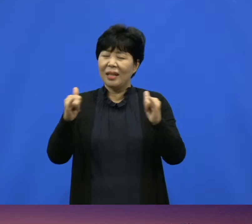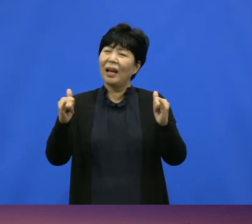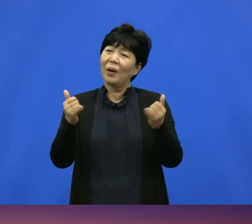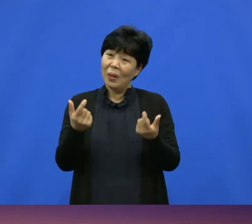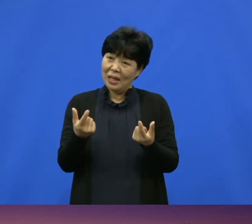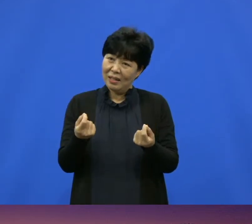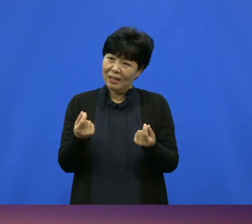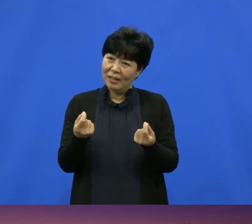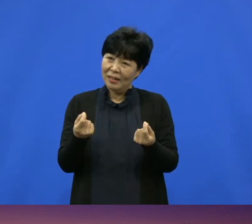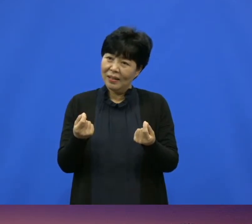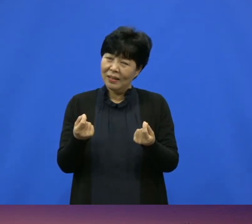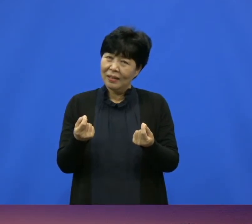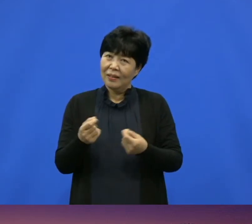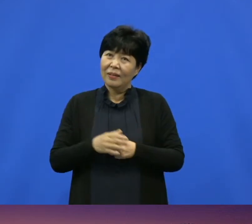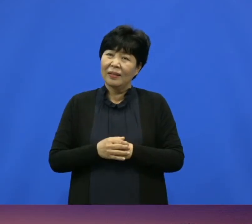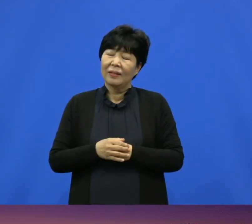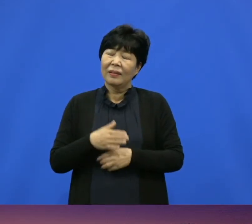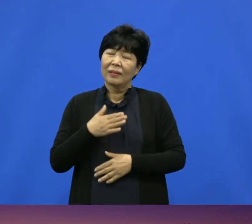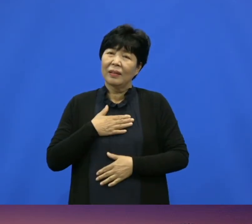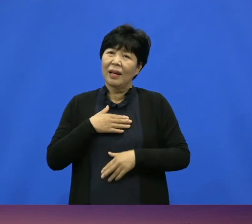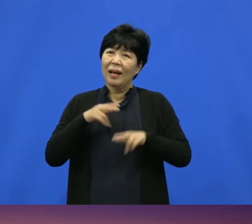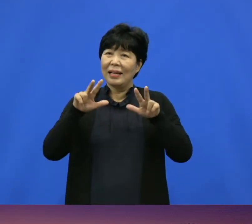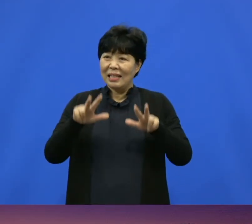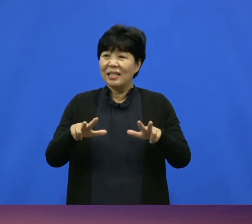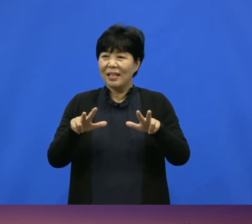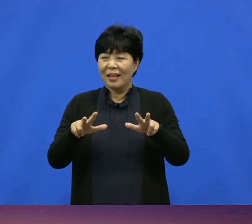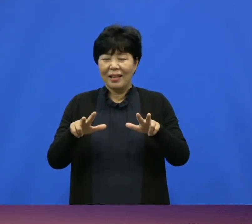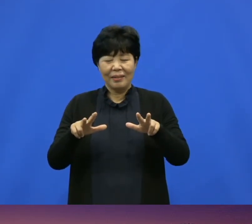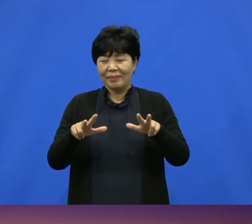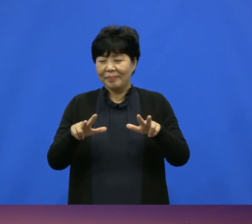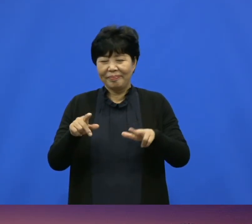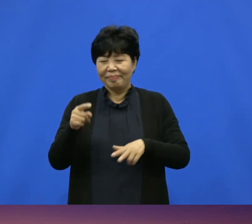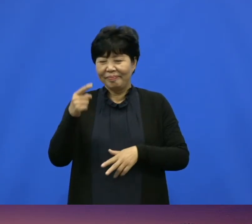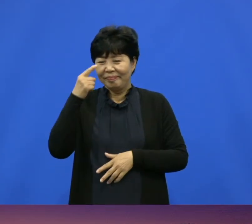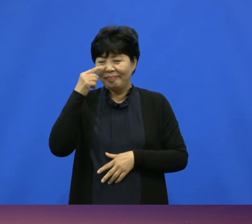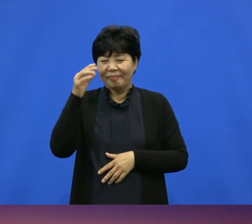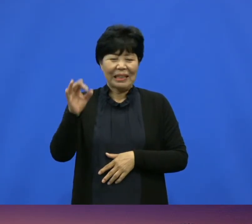실패했구나. 아, 나는 이제 더 이상 가치가 없는 존재구나.